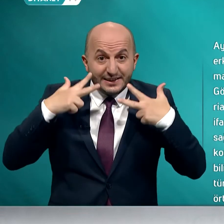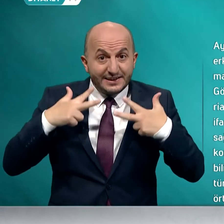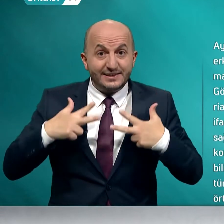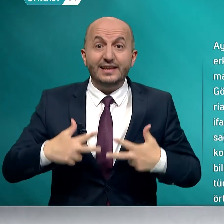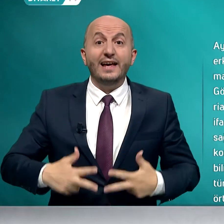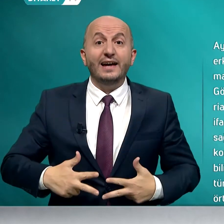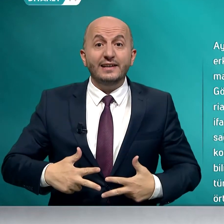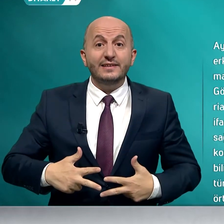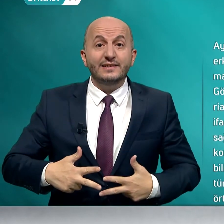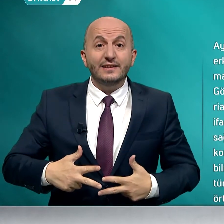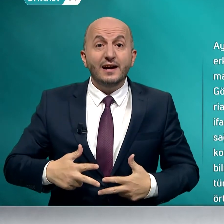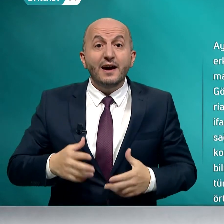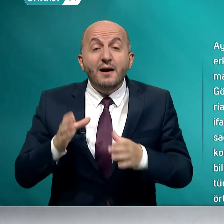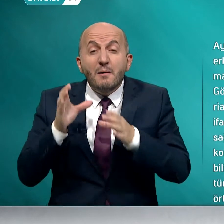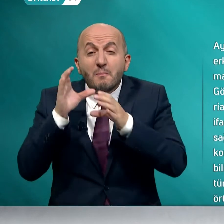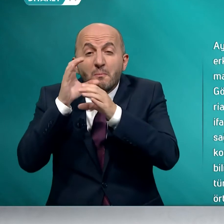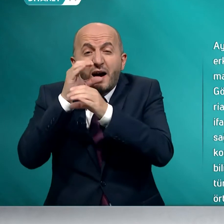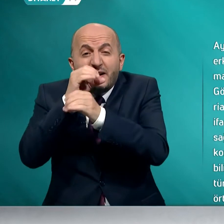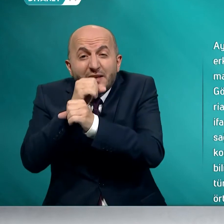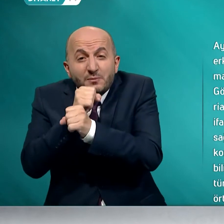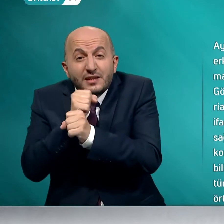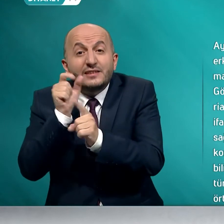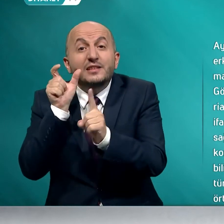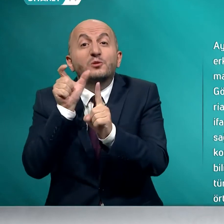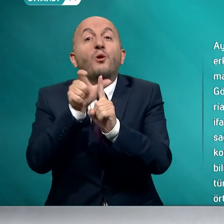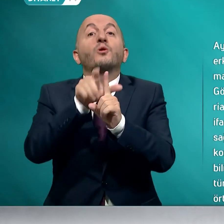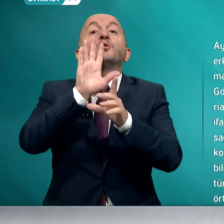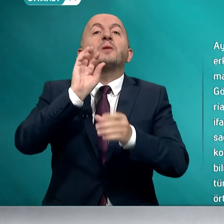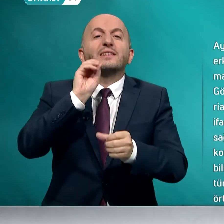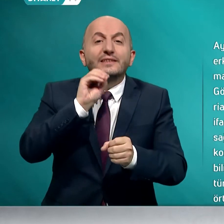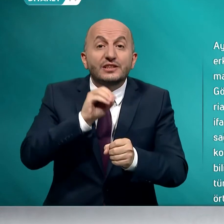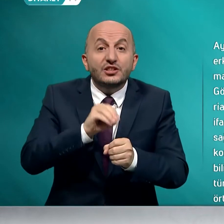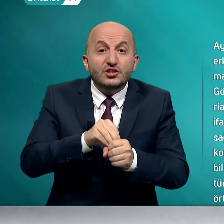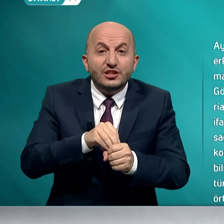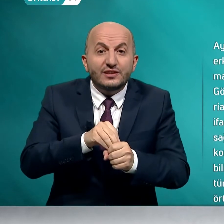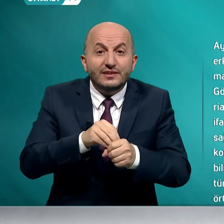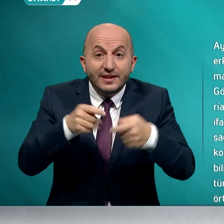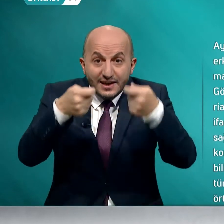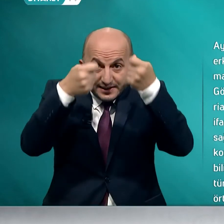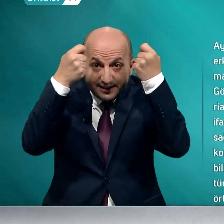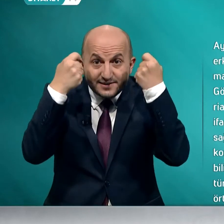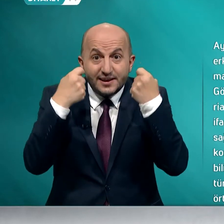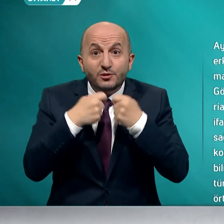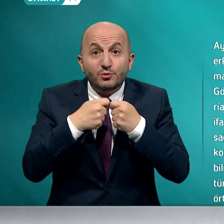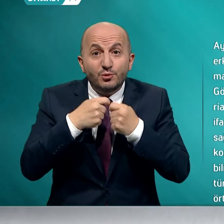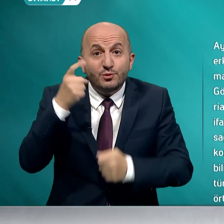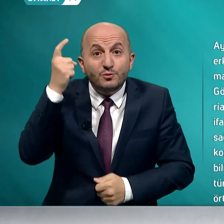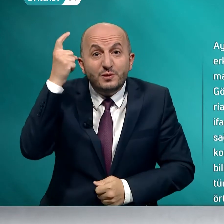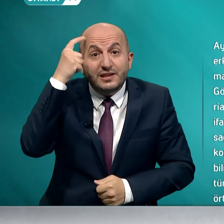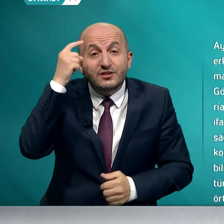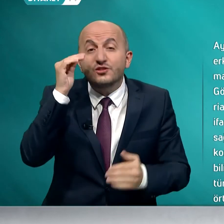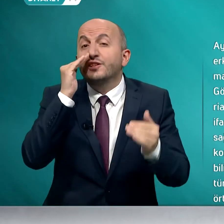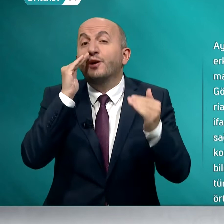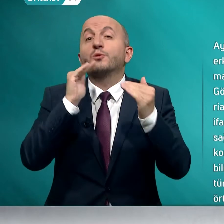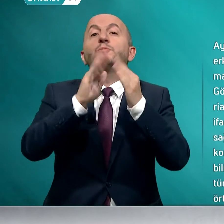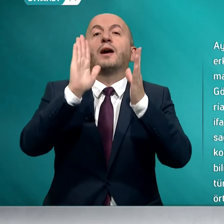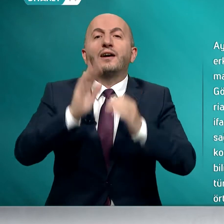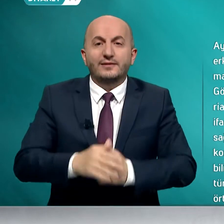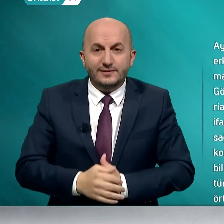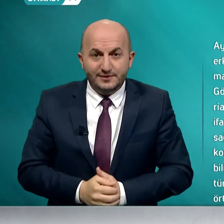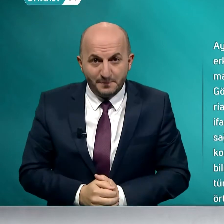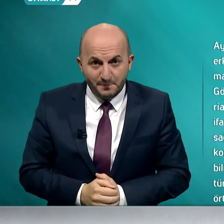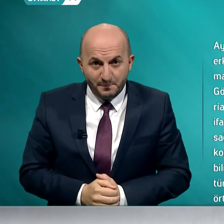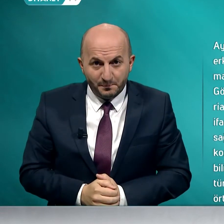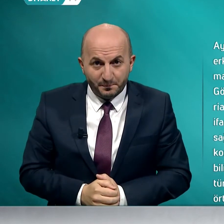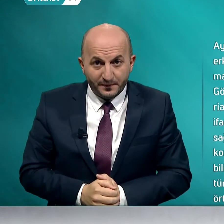dar giysiler, mahremiyeti korumadığı için tesettür bilincine